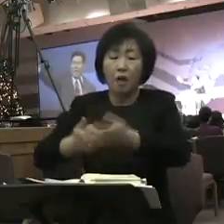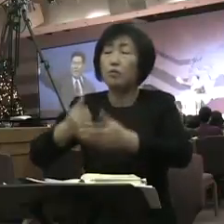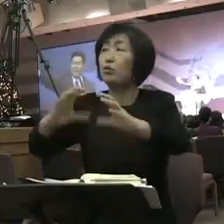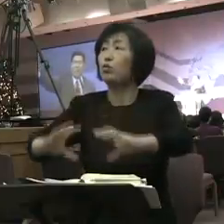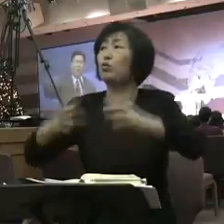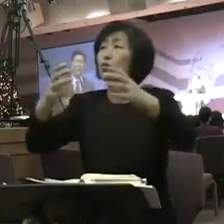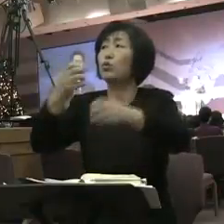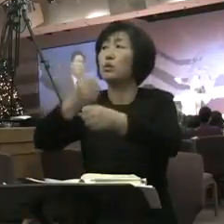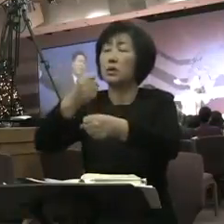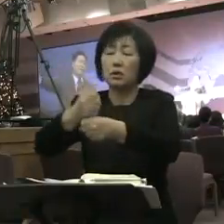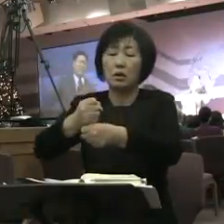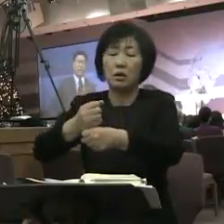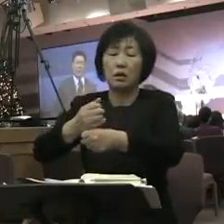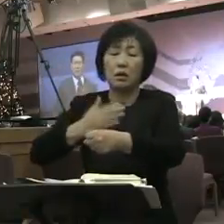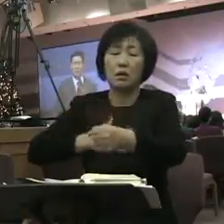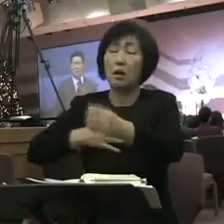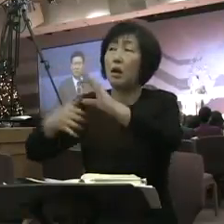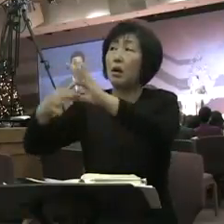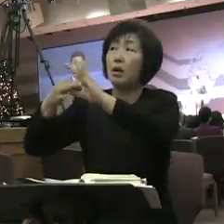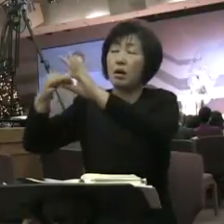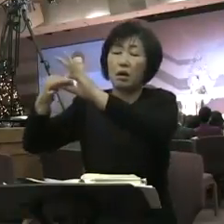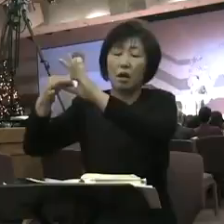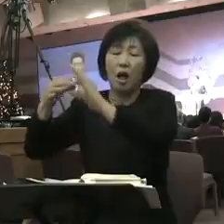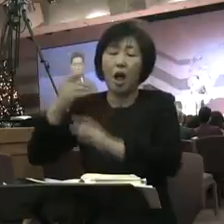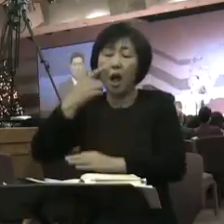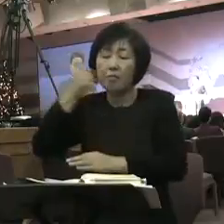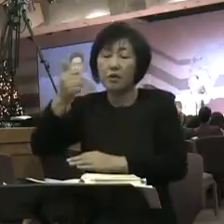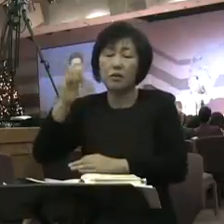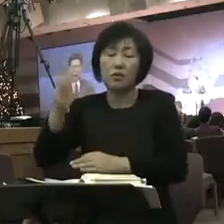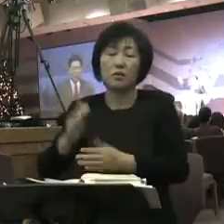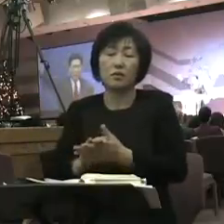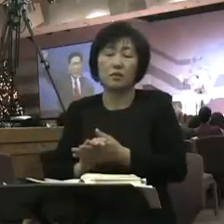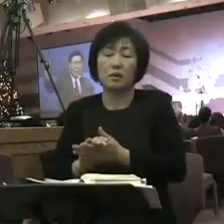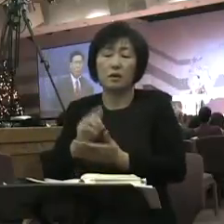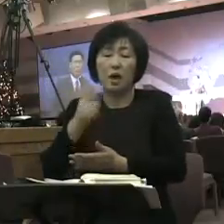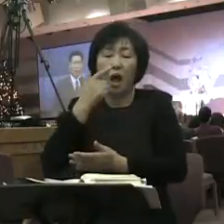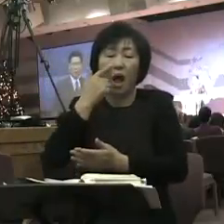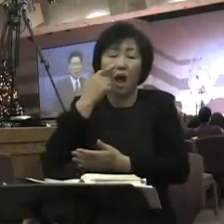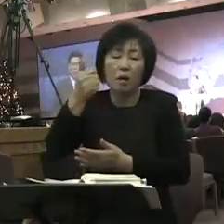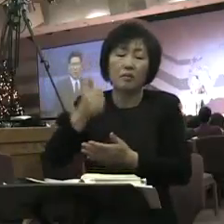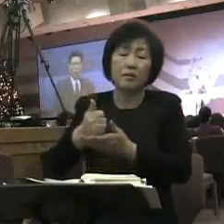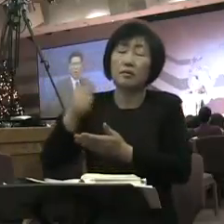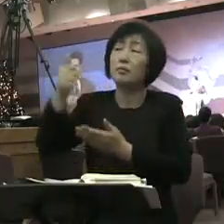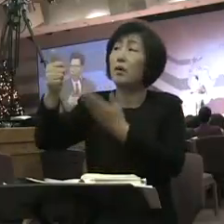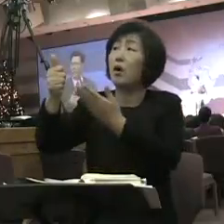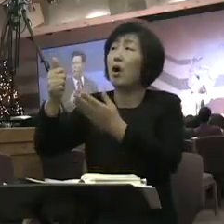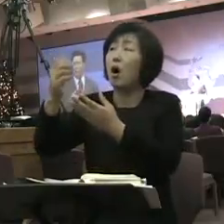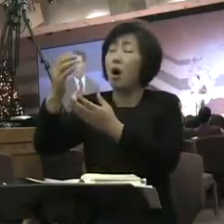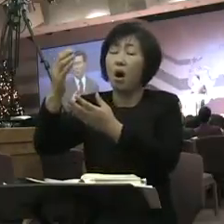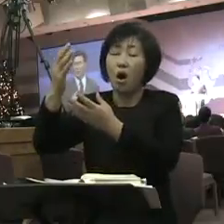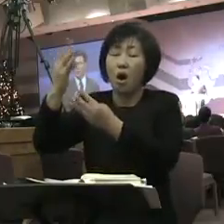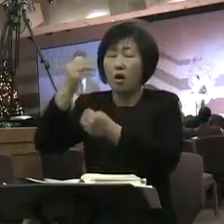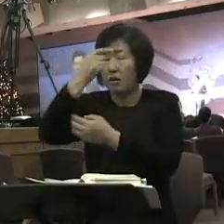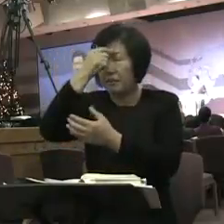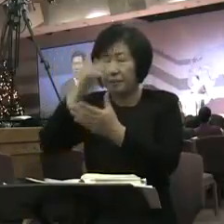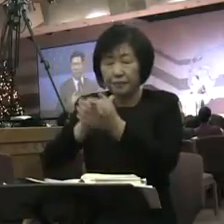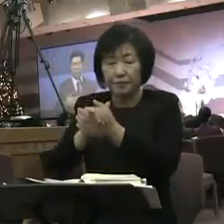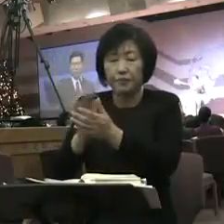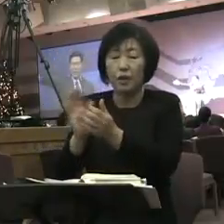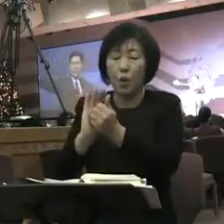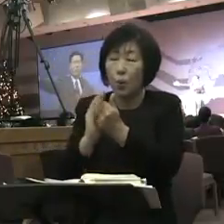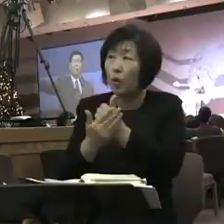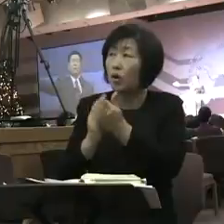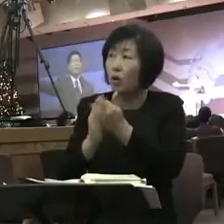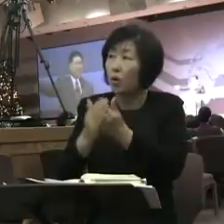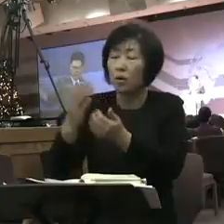창조하신 그 하나님께서 나의 아빠가 되세요. 그 아빠께 여러분들 얼마든지 기도하며 위안을 받을 수 있어요.